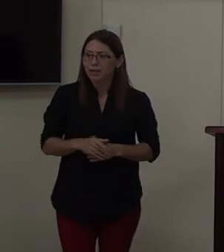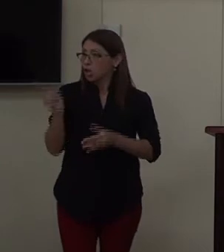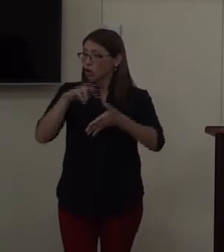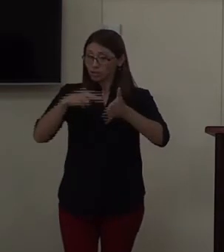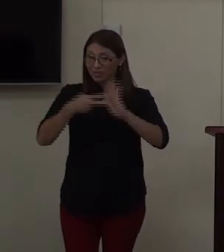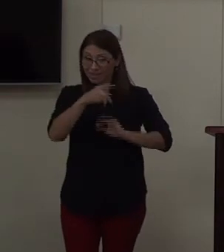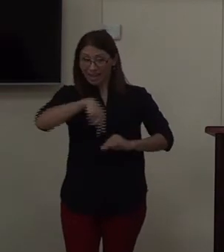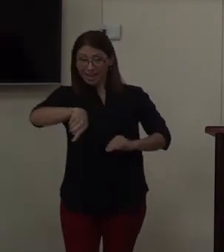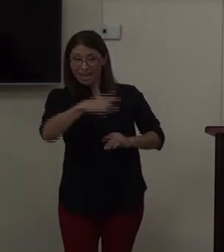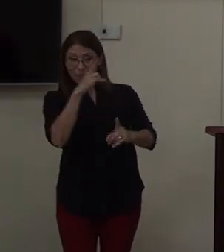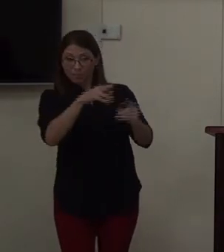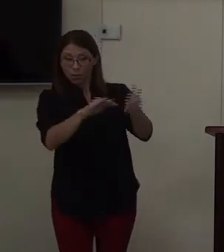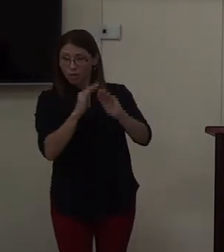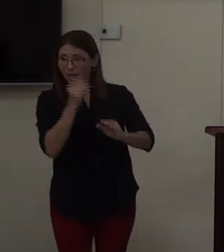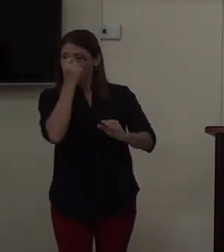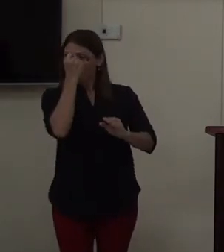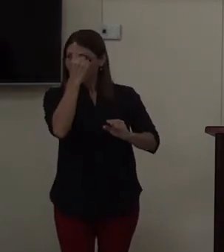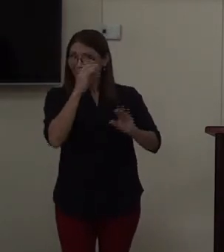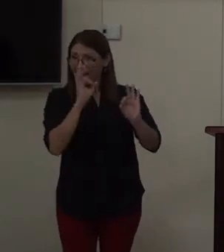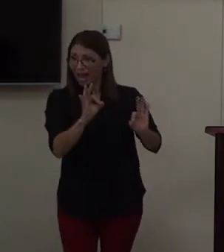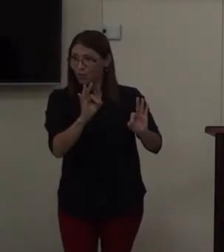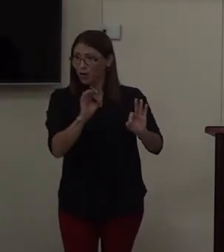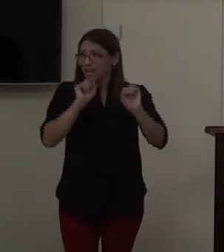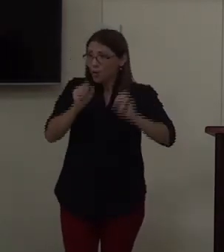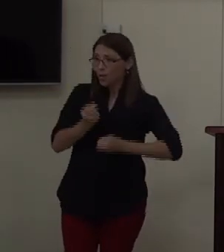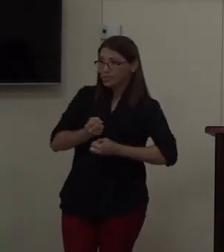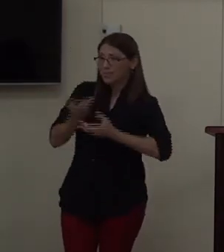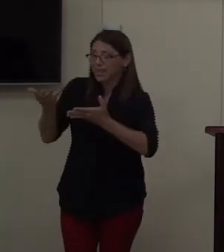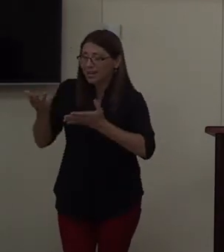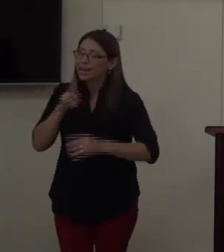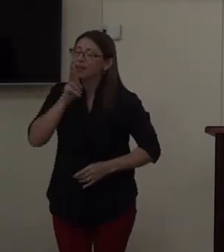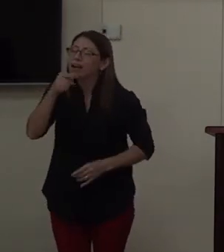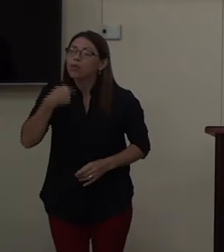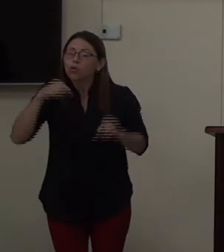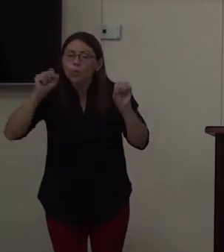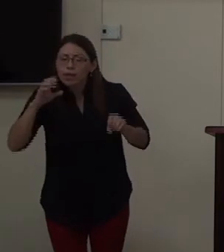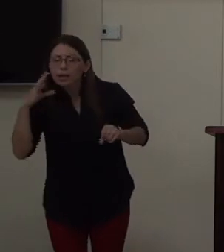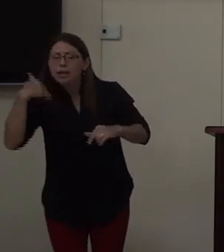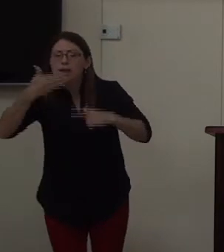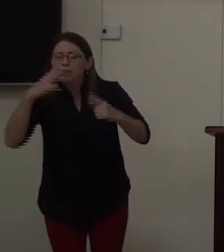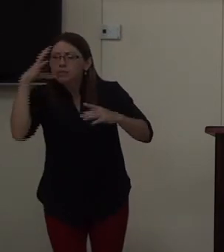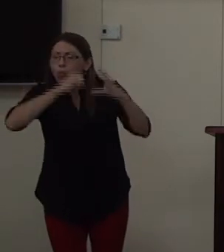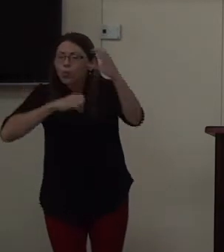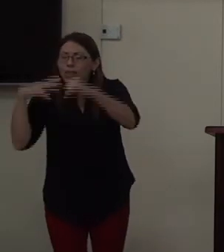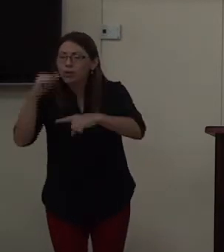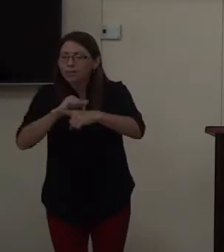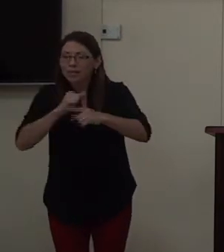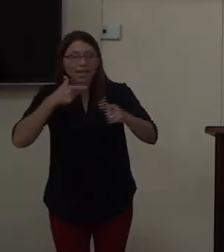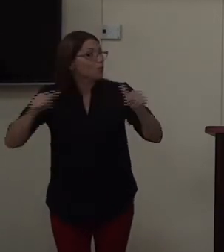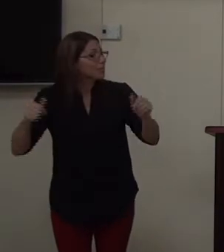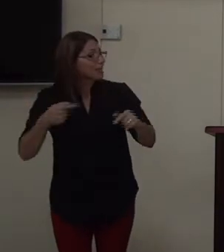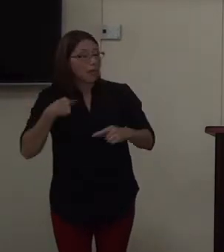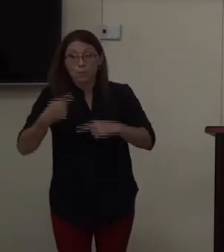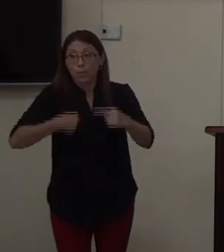tenga claro, ¿verdad?, de forma que lo pueda explicitar. En realidad uno lo va descubriendo en las prácticas lingüísticas. Aquí les voy a poner, me voy a adelantar